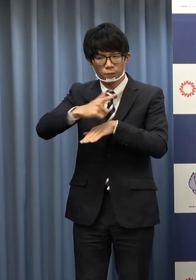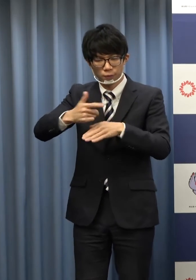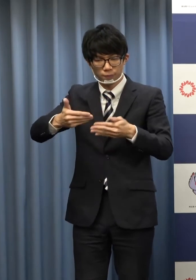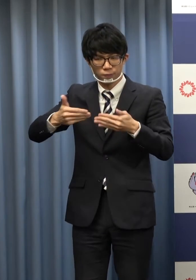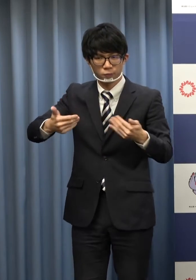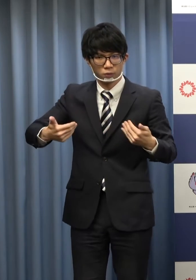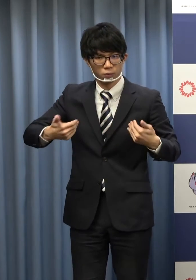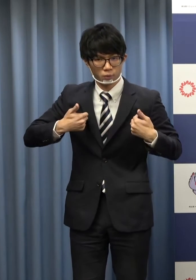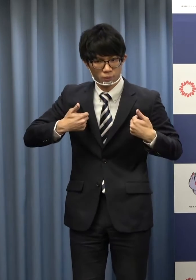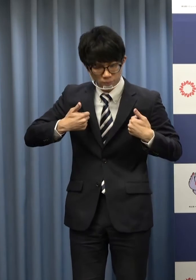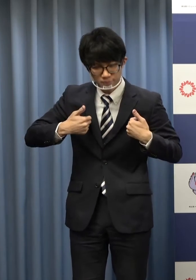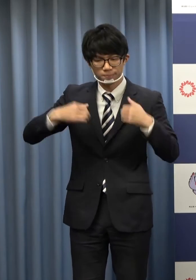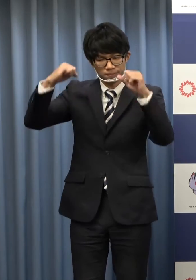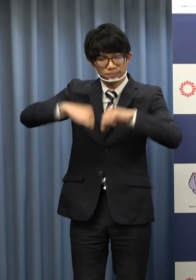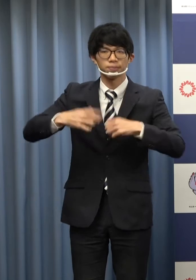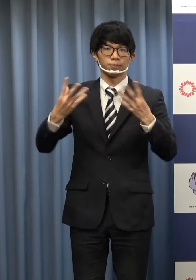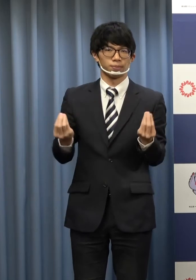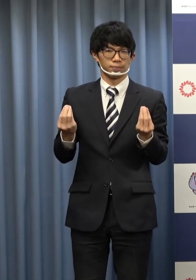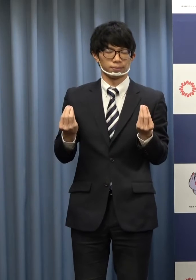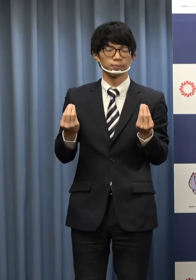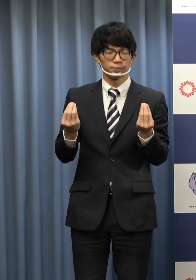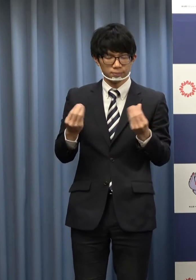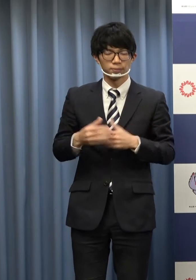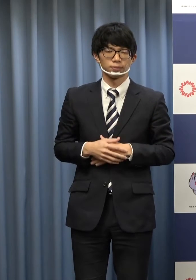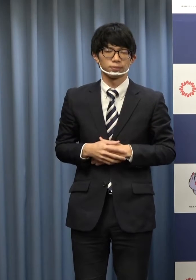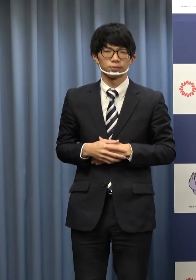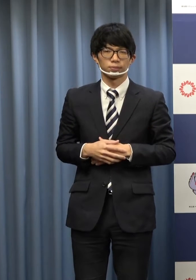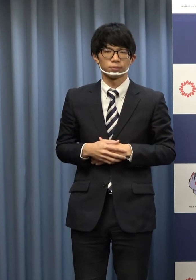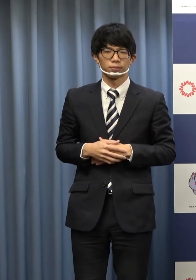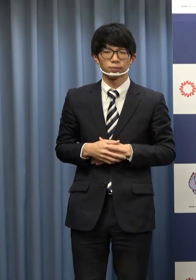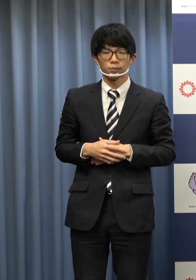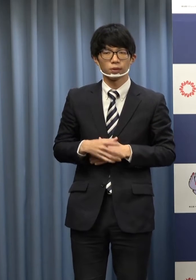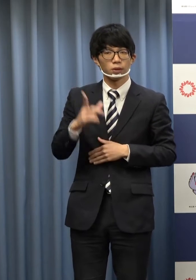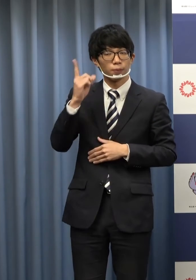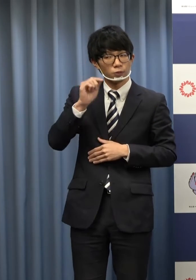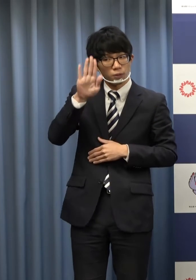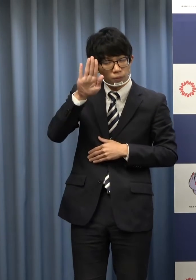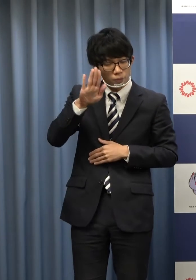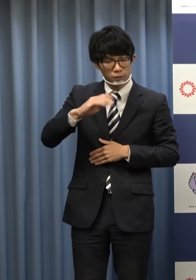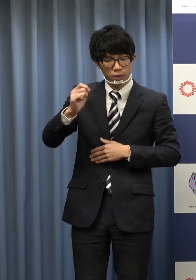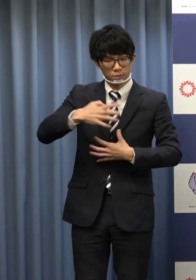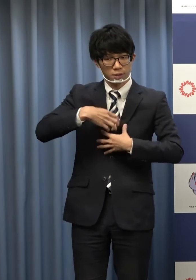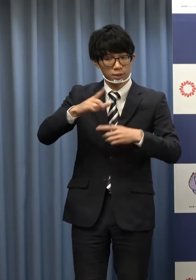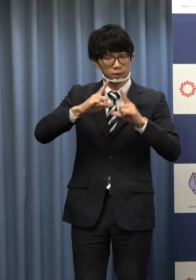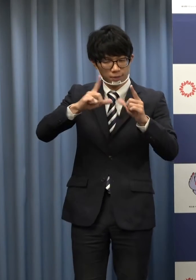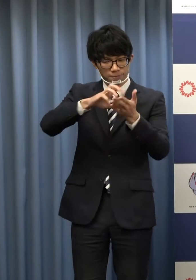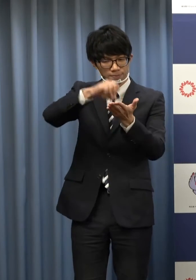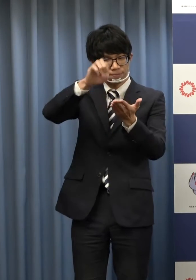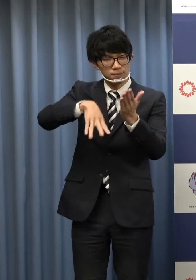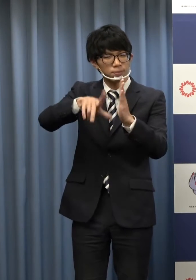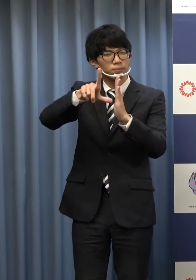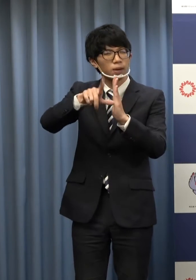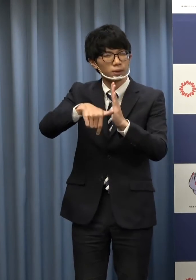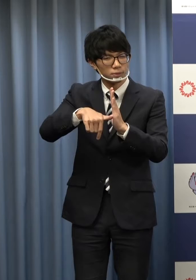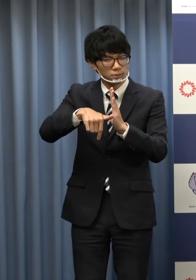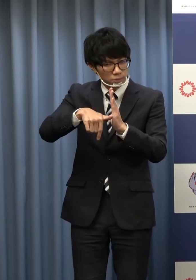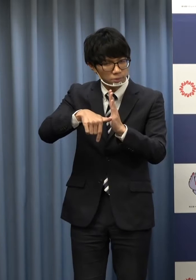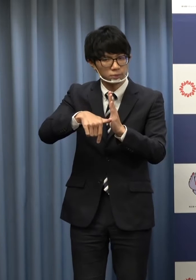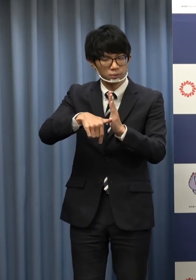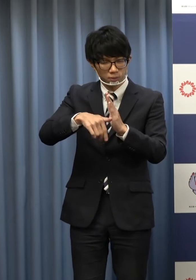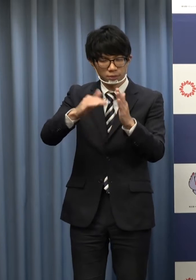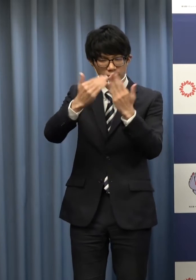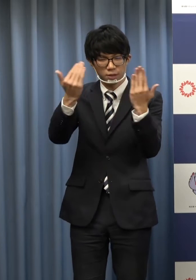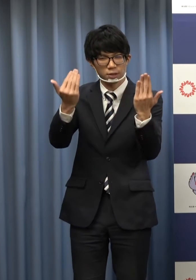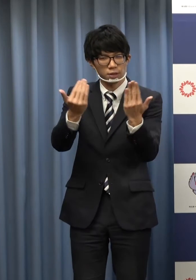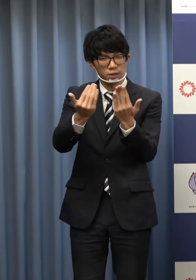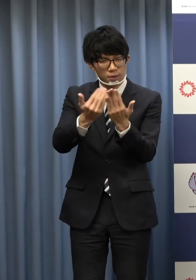をされるとともに、仮に緊急事態宣言が解除されるとしても、その後段階的に、つまり全